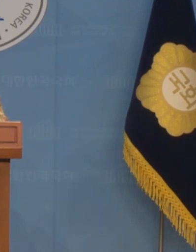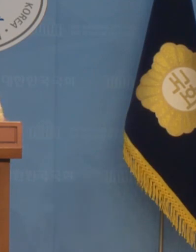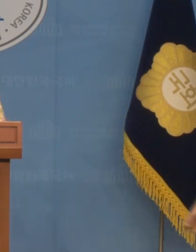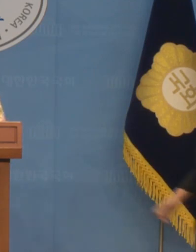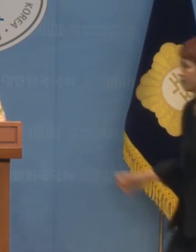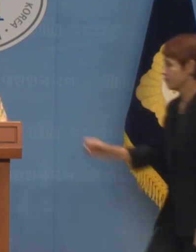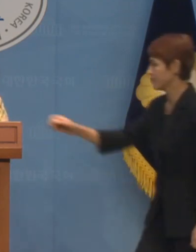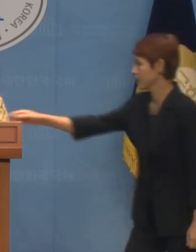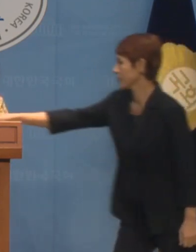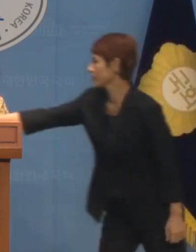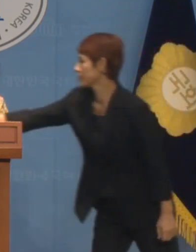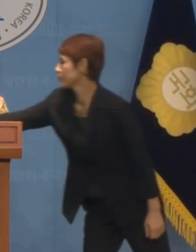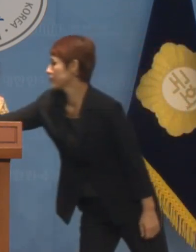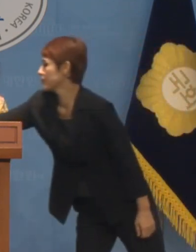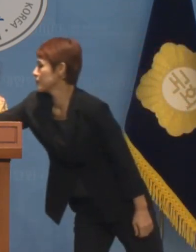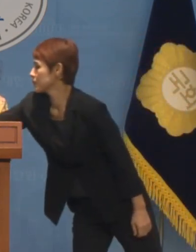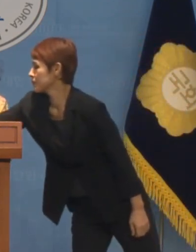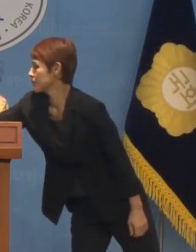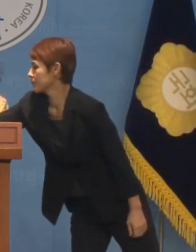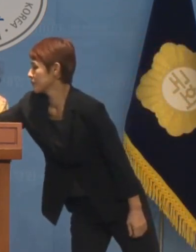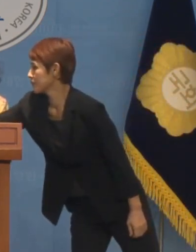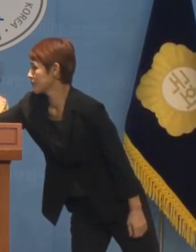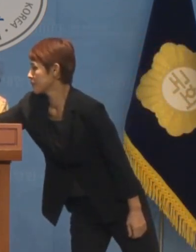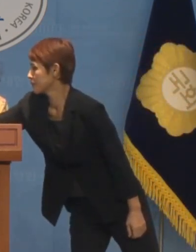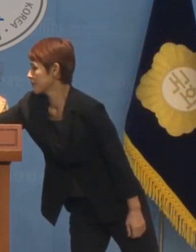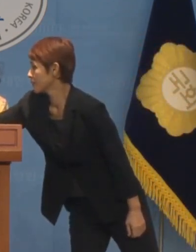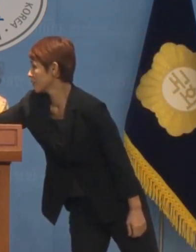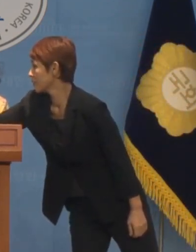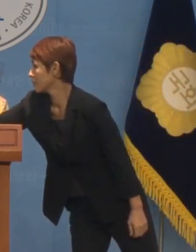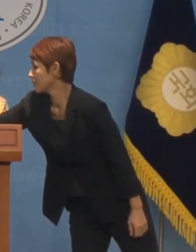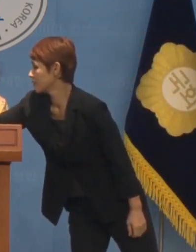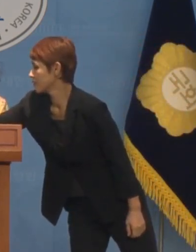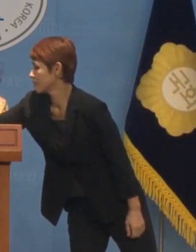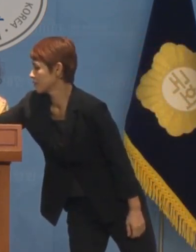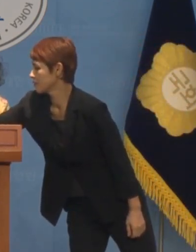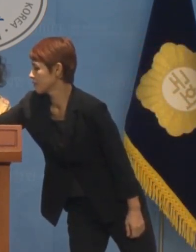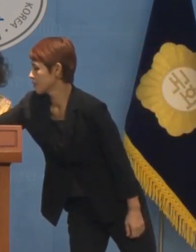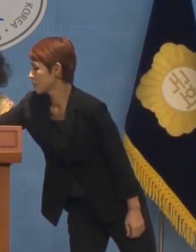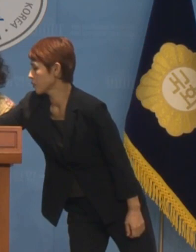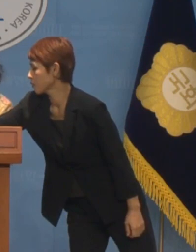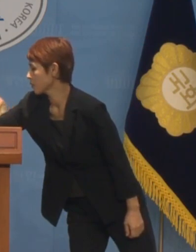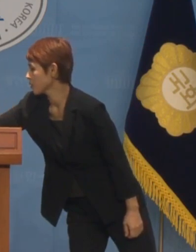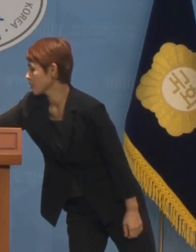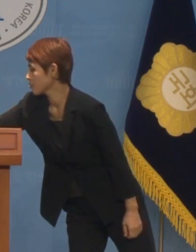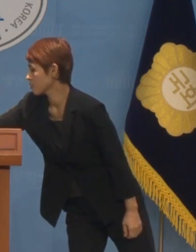기본소득당 부대변인 양지혜입니다. 지금부터 기자회견 시작하겠습니다.